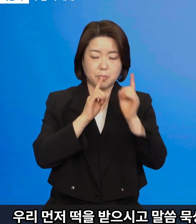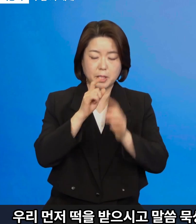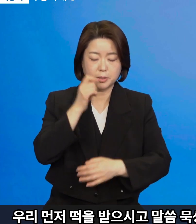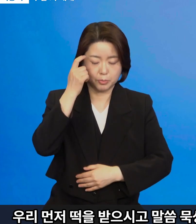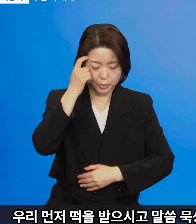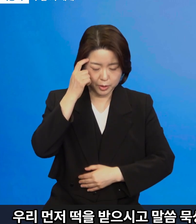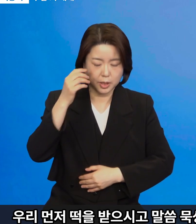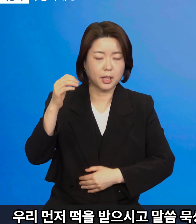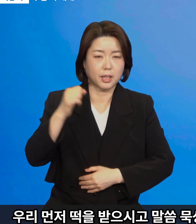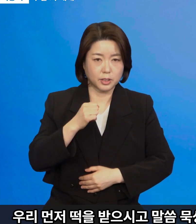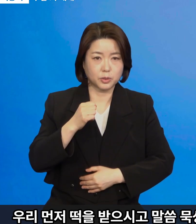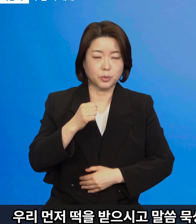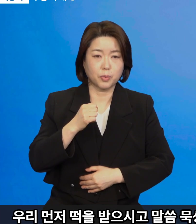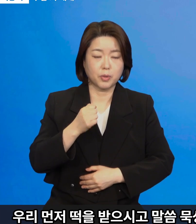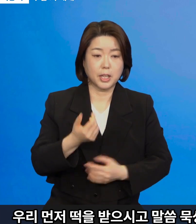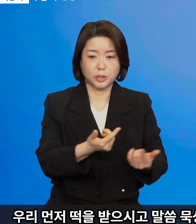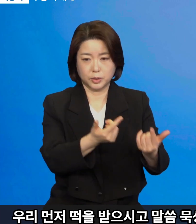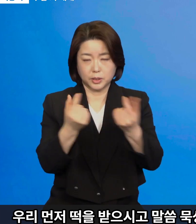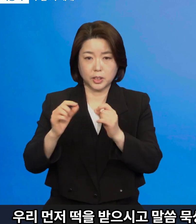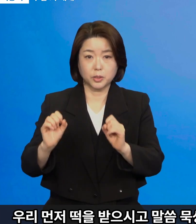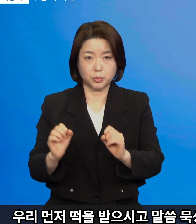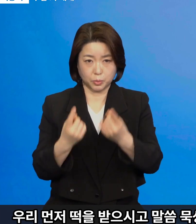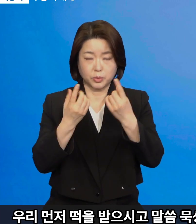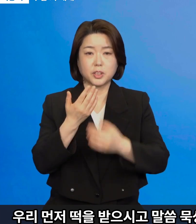후에 함께 드시도록 하겠습니다.